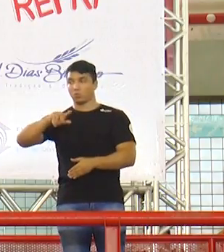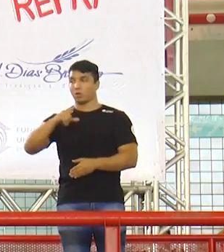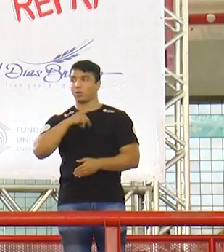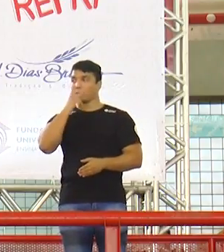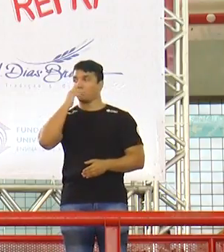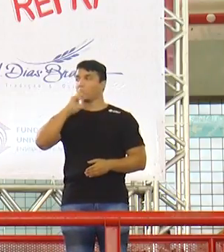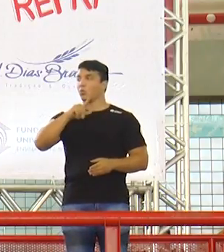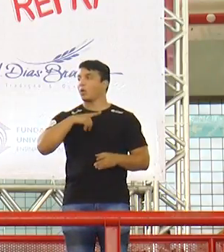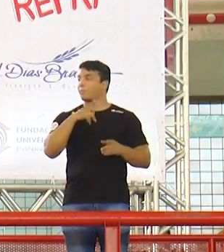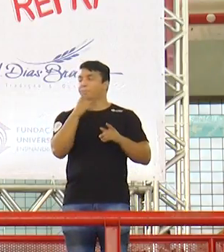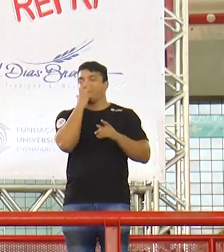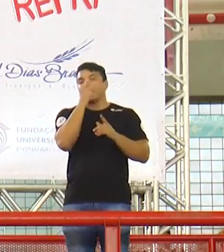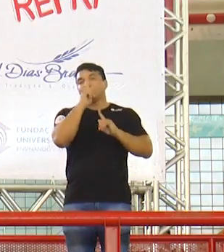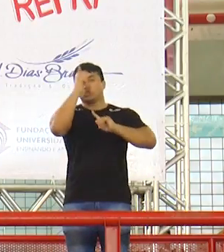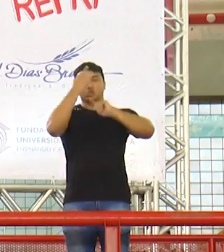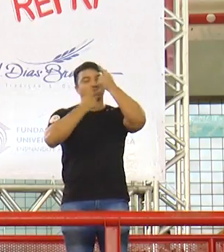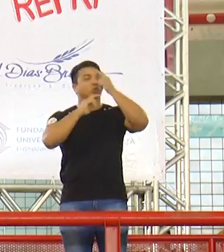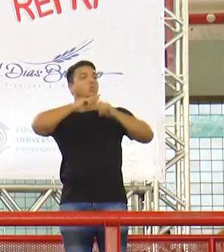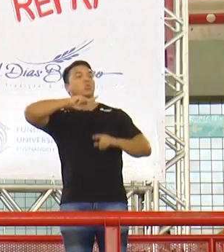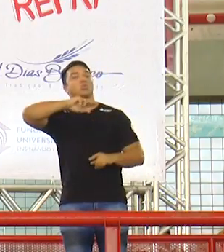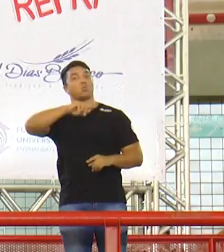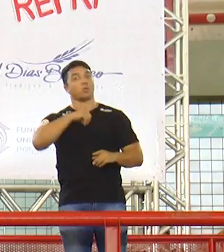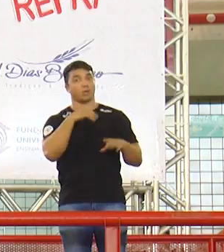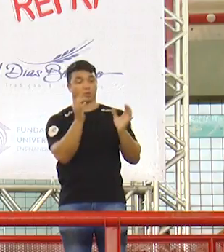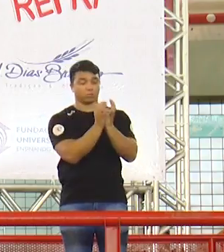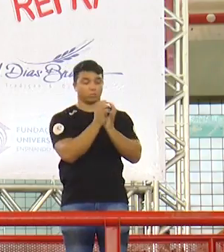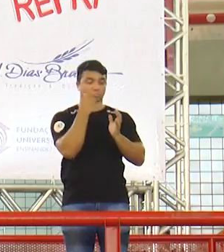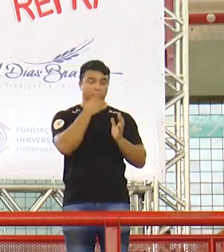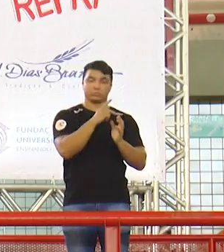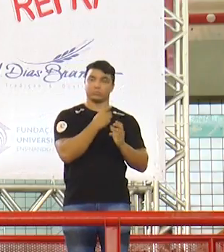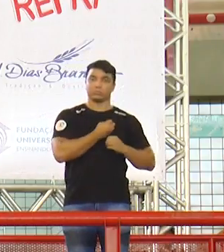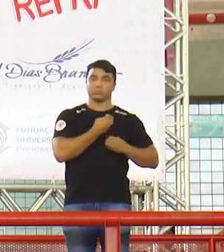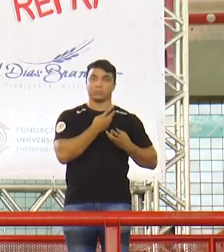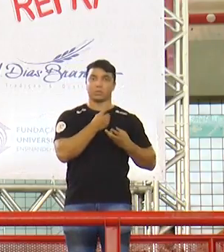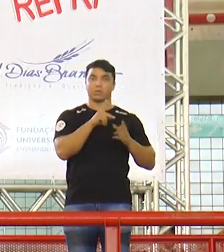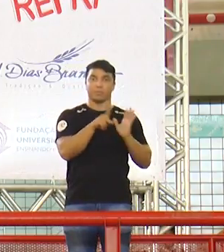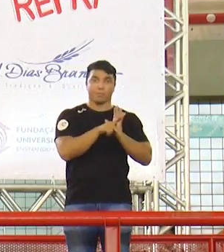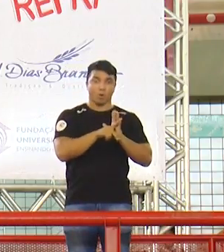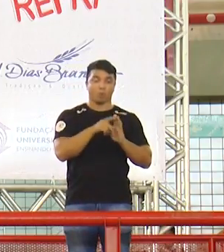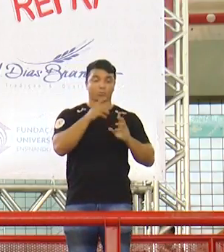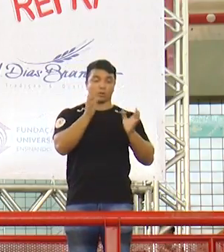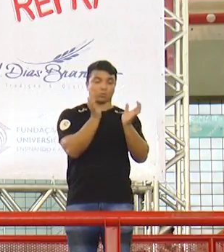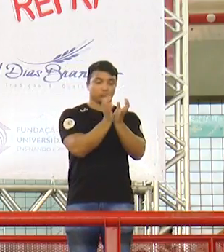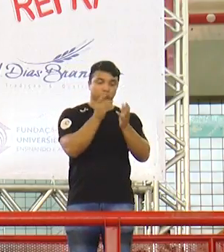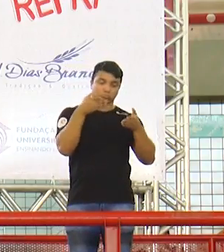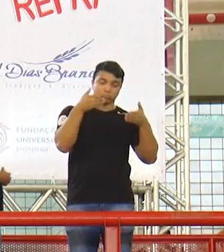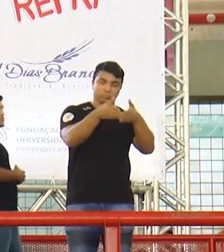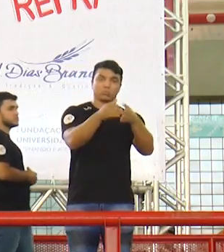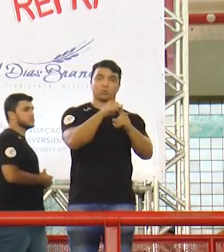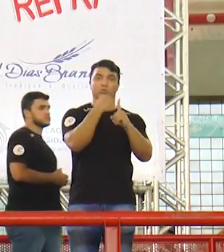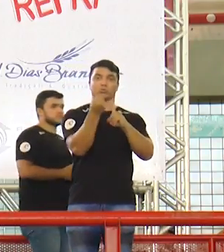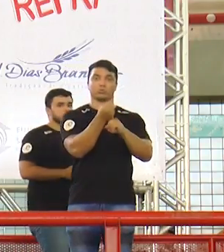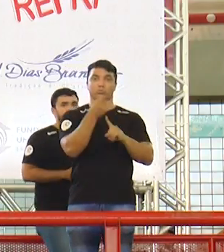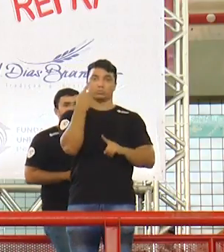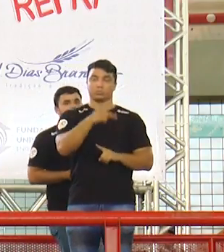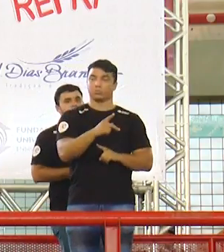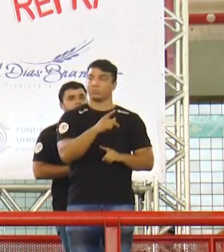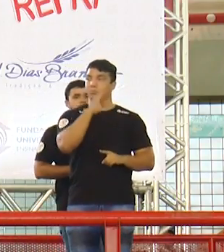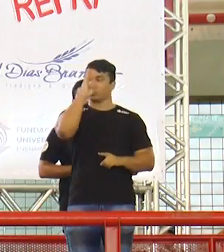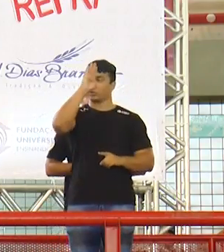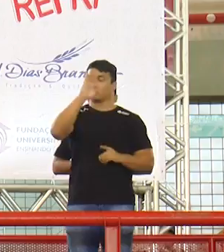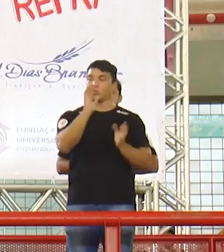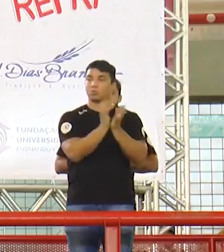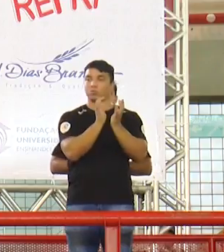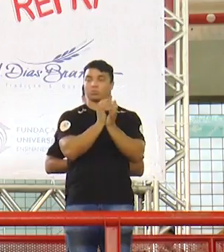não chega a ser uma gíria, mas são palavras e expressões que são típicas de determinados grupos,